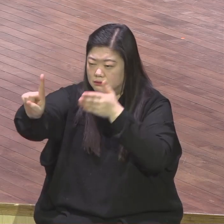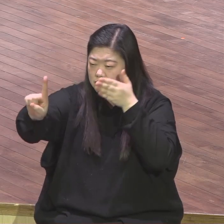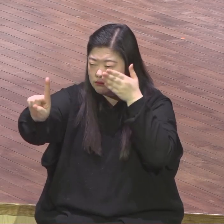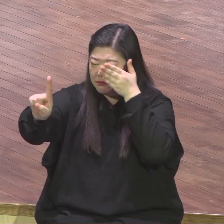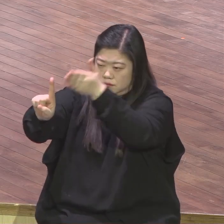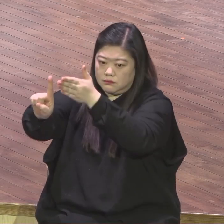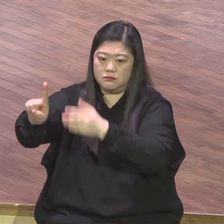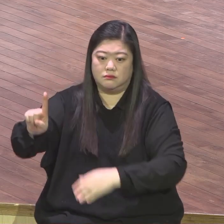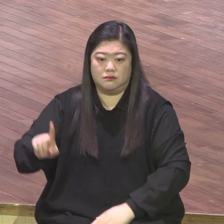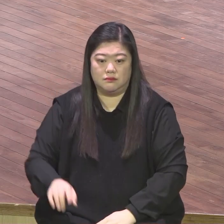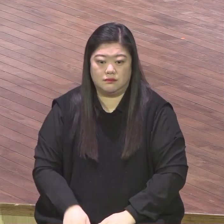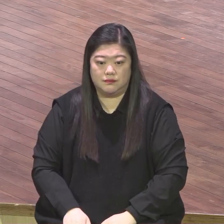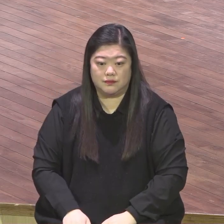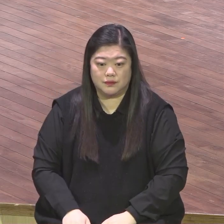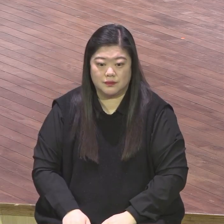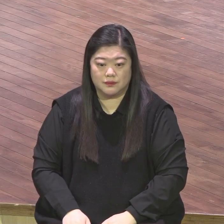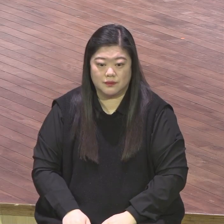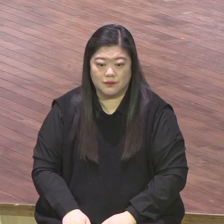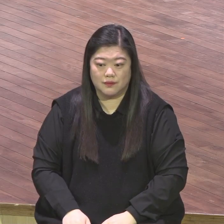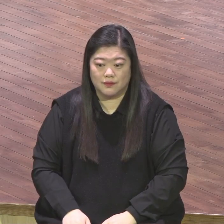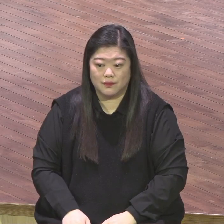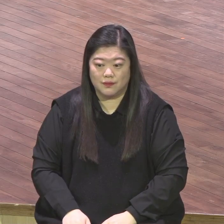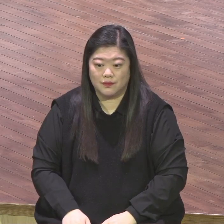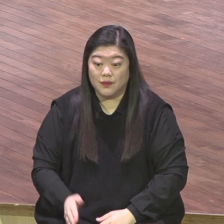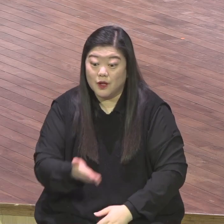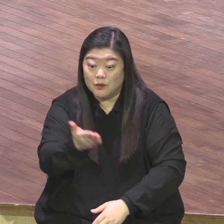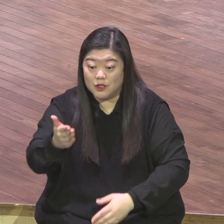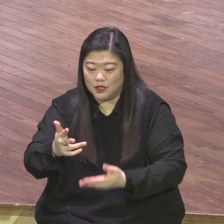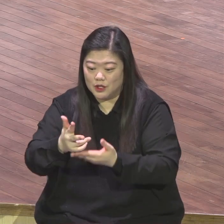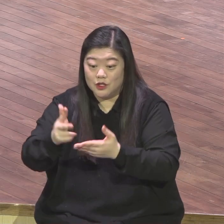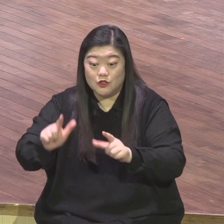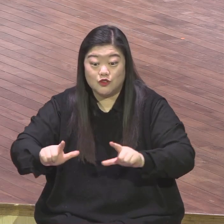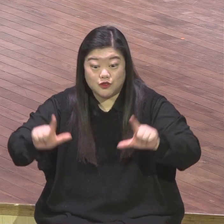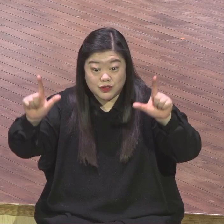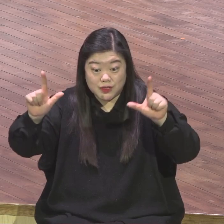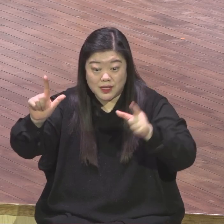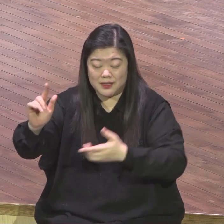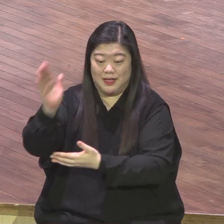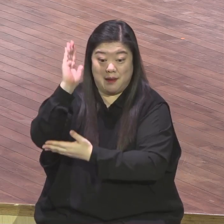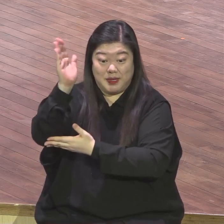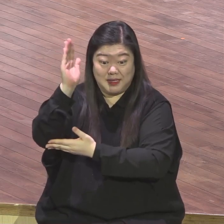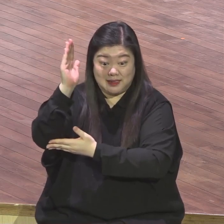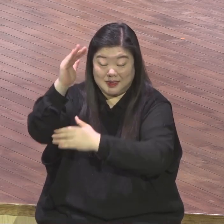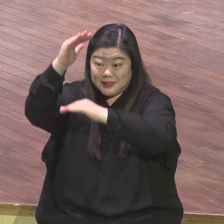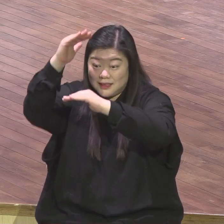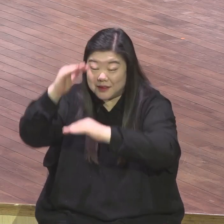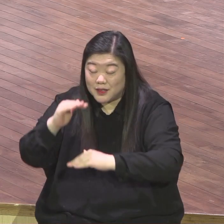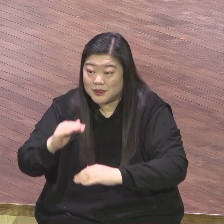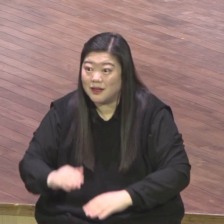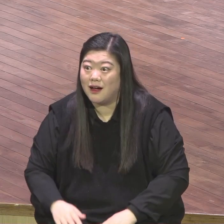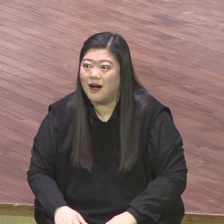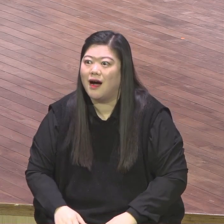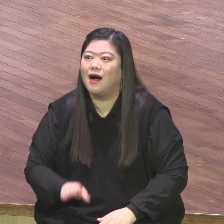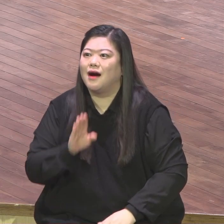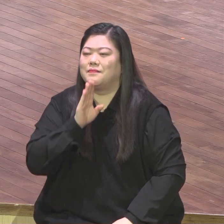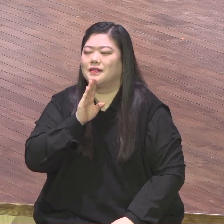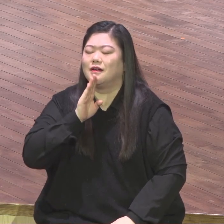여러분 메시지가 떨어져 미션이 주어지면 우리 아까 그 간증한 집사님 있죠. 그죠? 내 거다. 나를